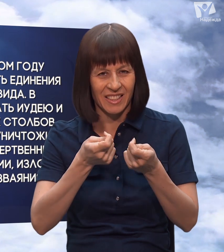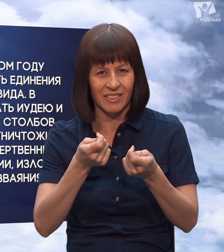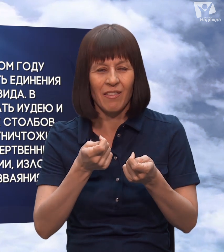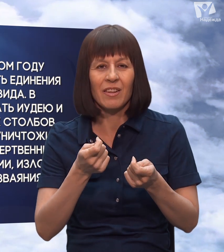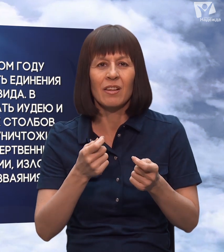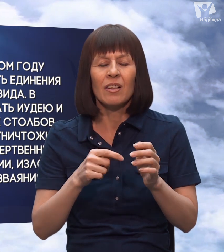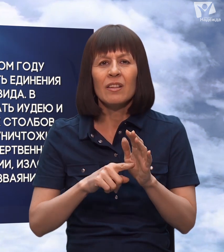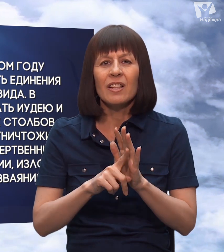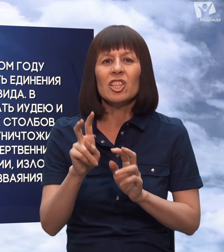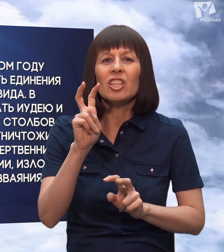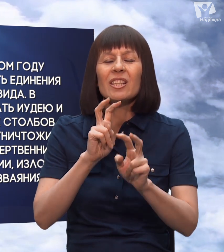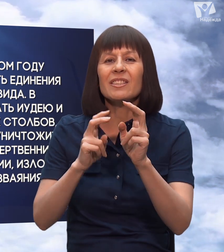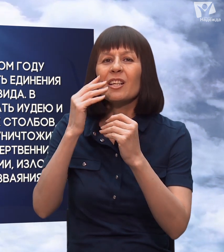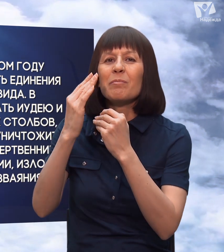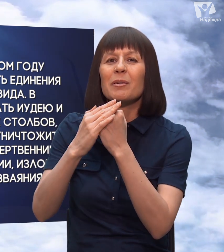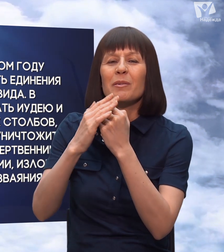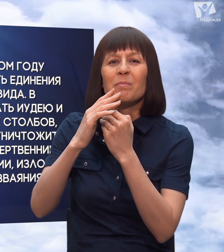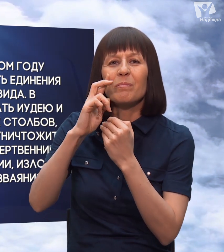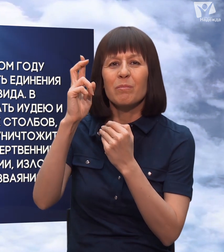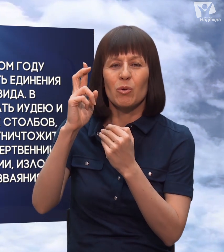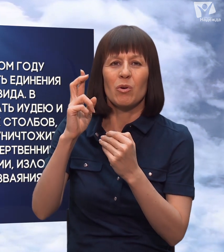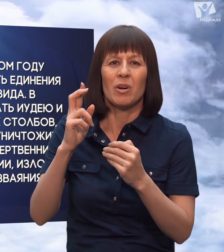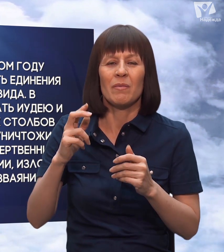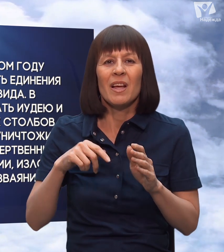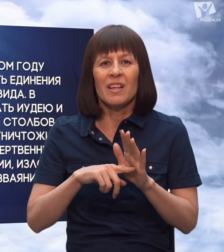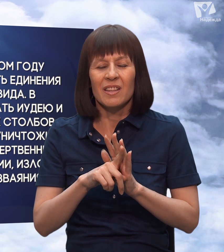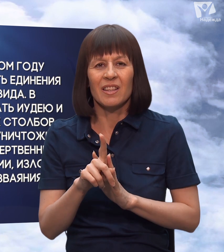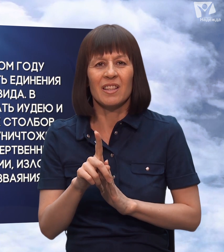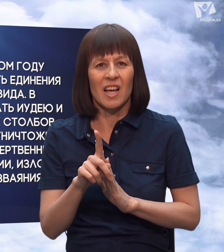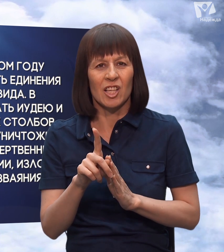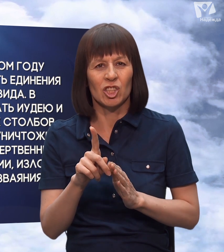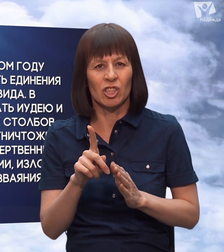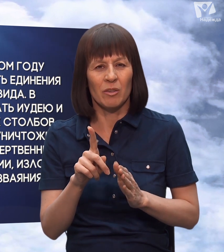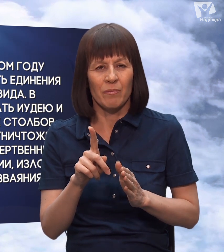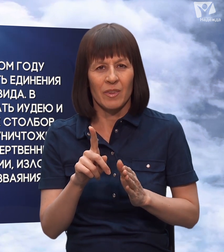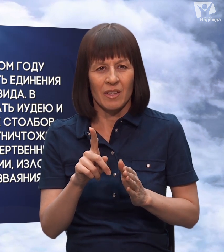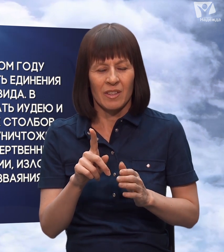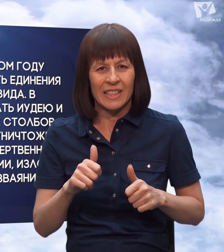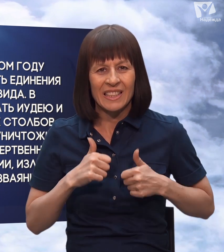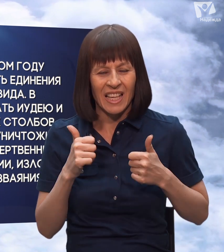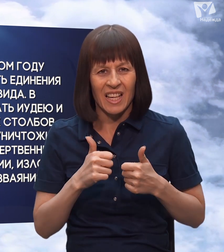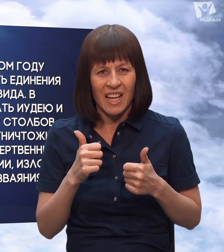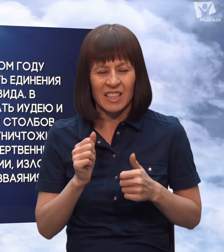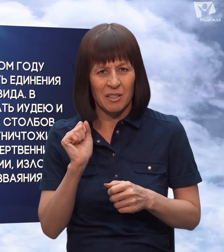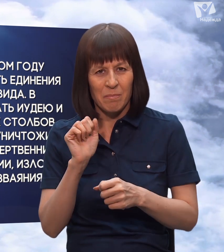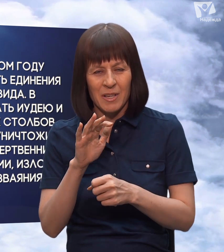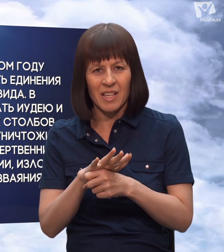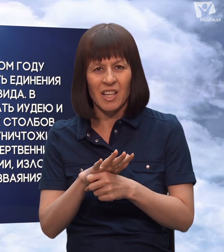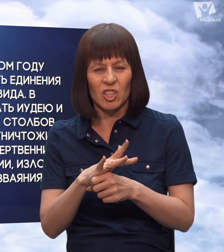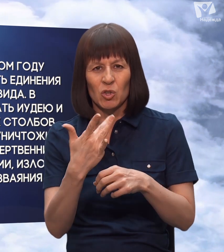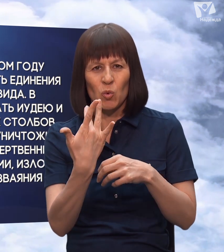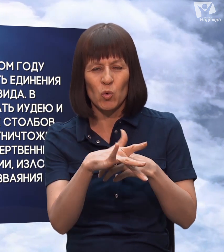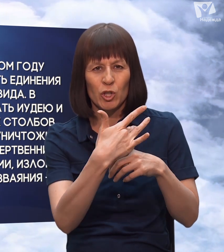начал очищать иудею иерусалим от капищ священных столбов идолов и изваяний он